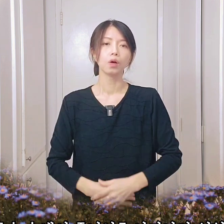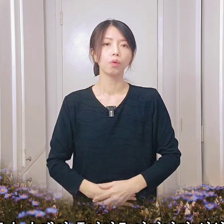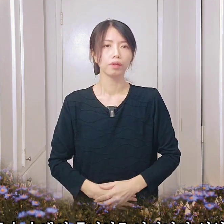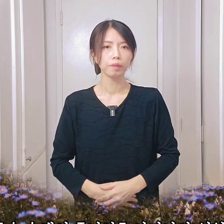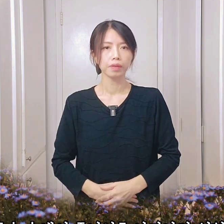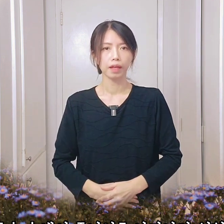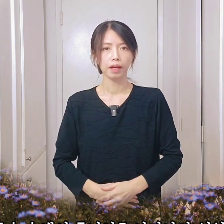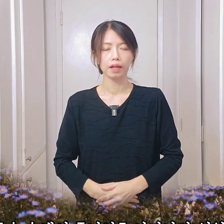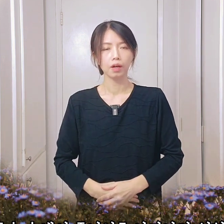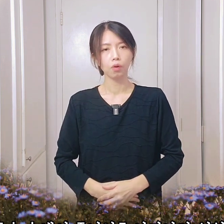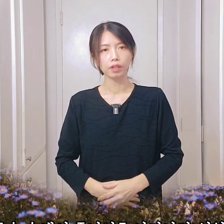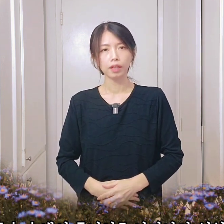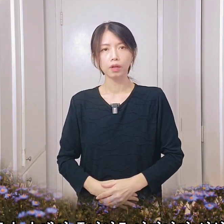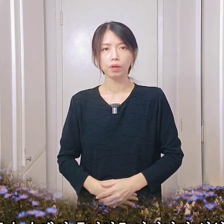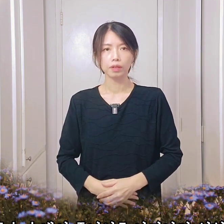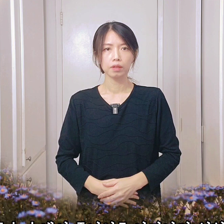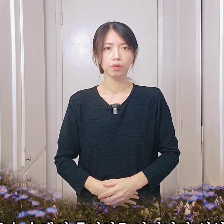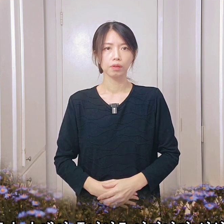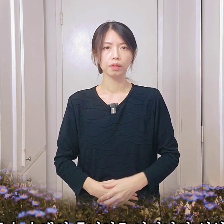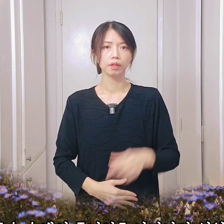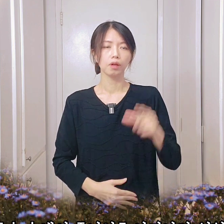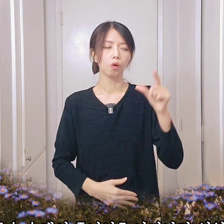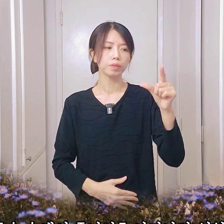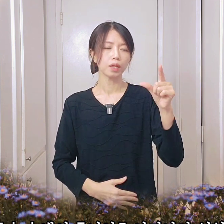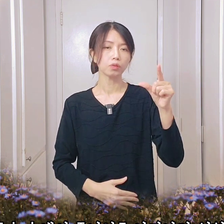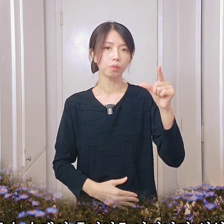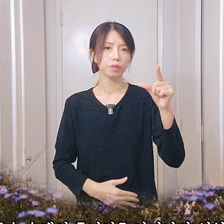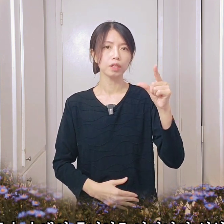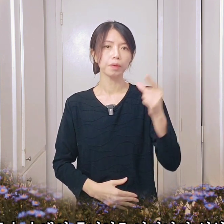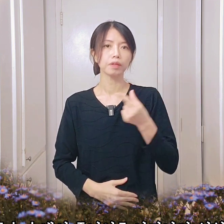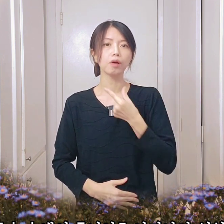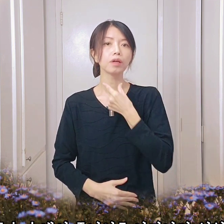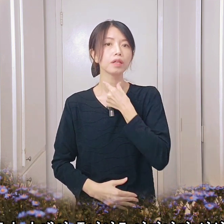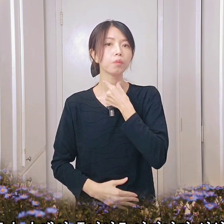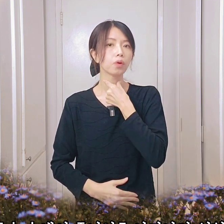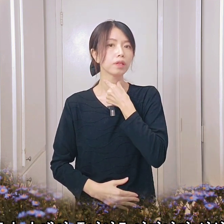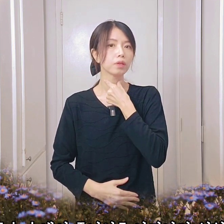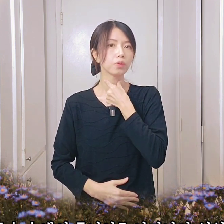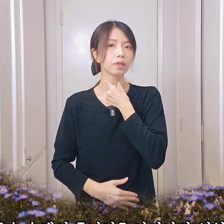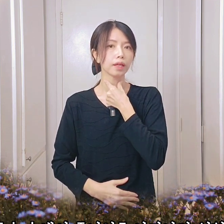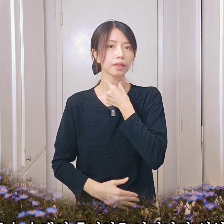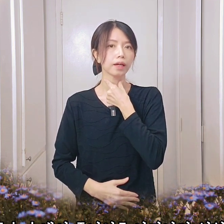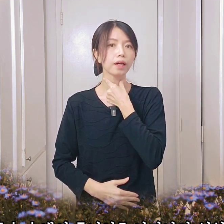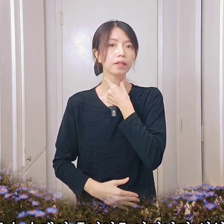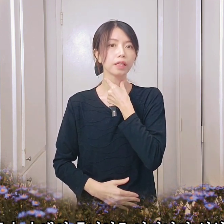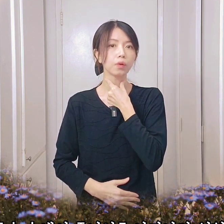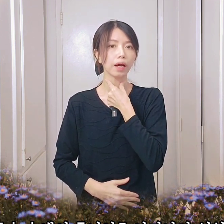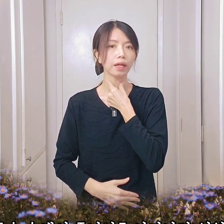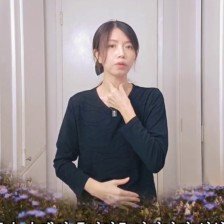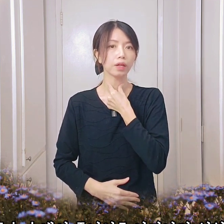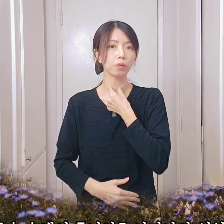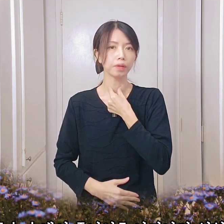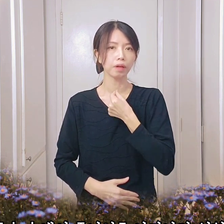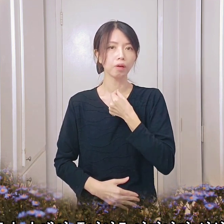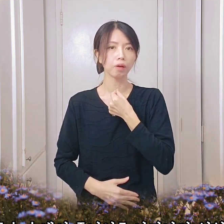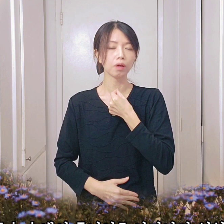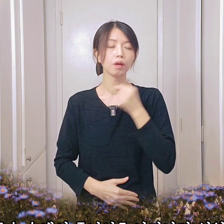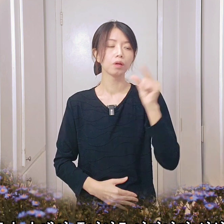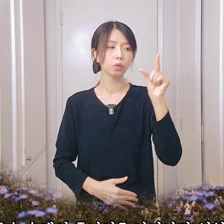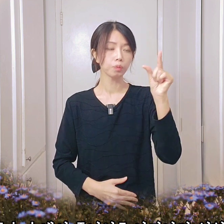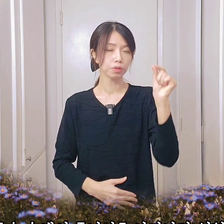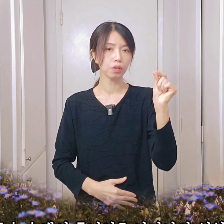나타내길 원합니다. 원하다라고 한 대수어는 엄지하고 검지를 펴서 이 목 있는 쪽을 댔다가 그대로 아래로